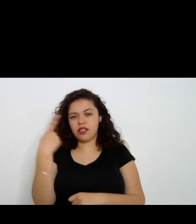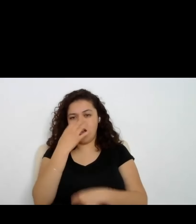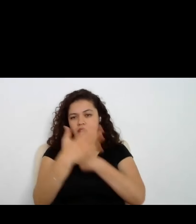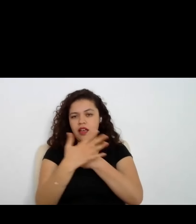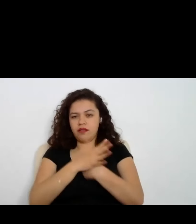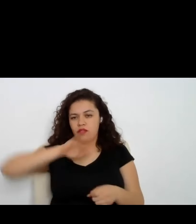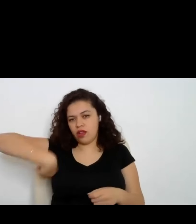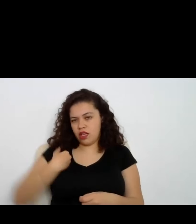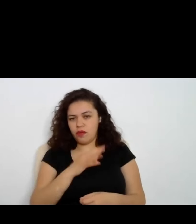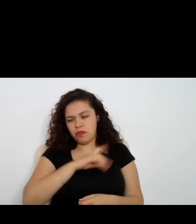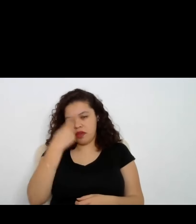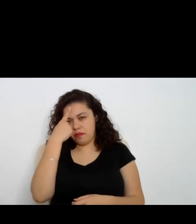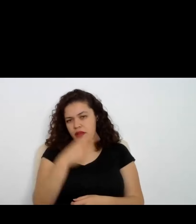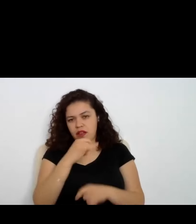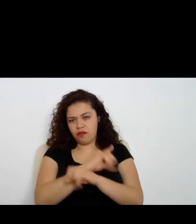en un archivo.